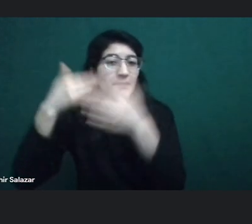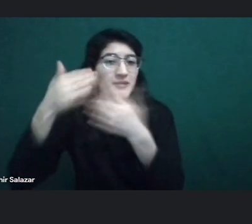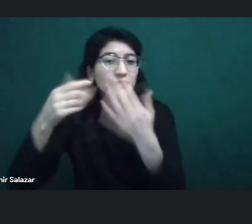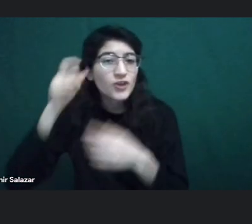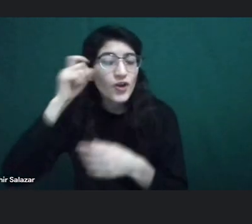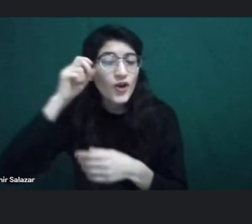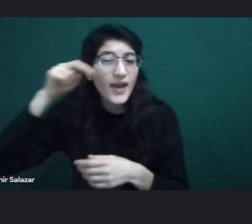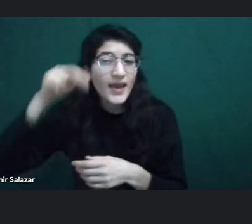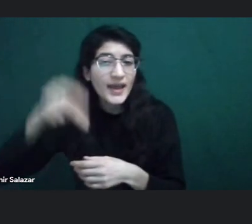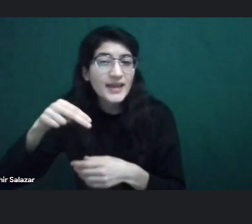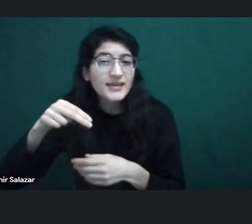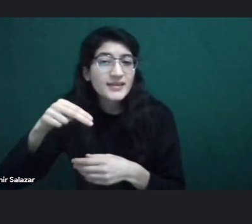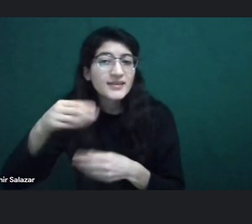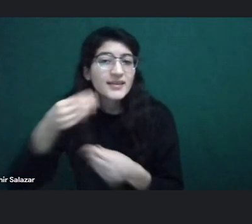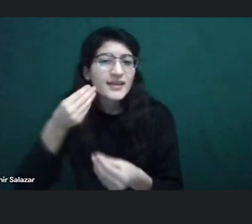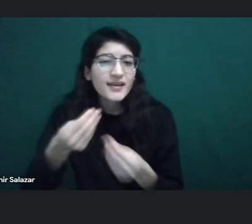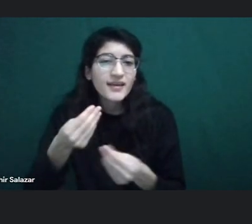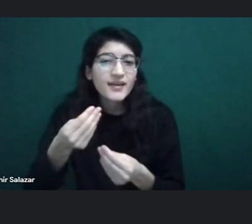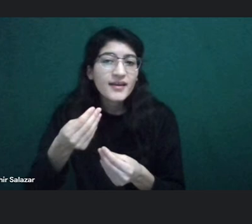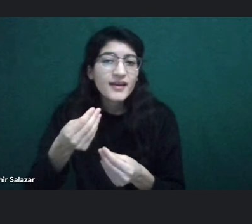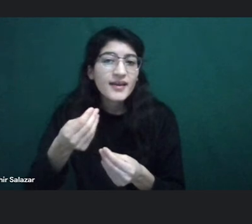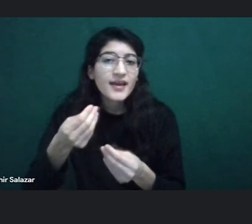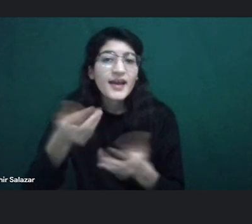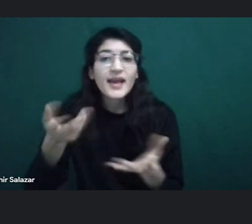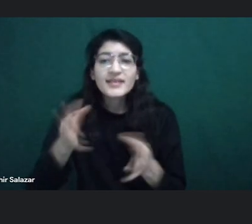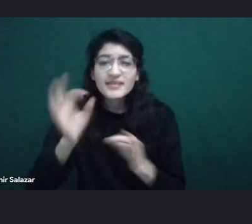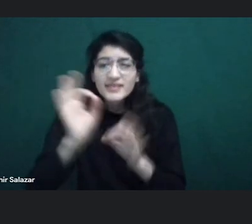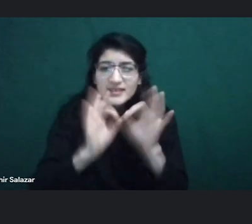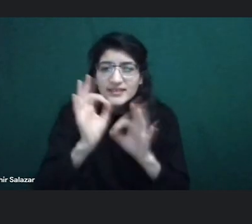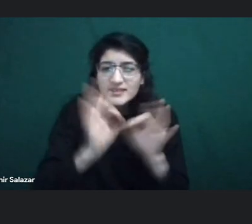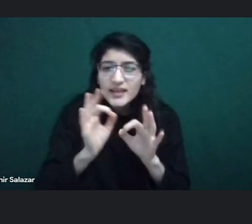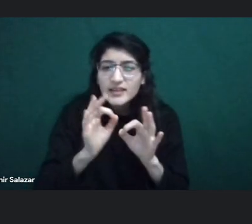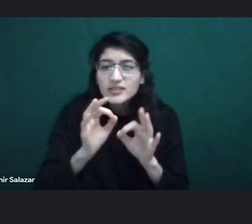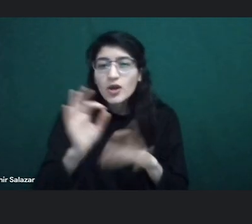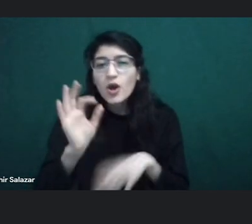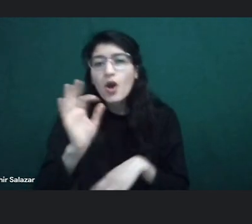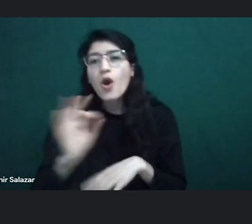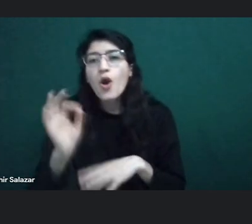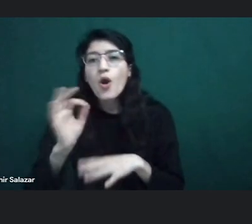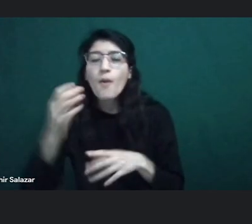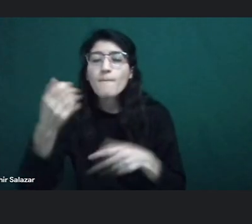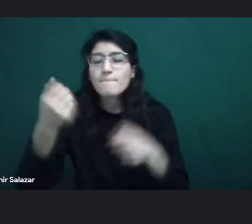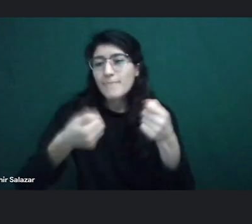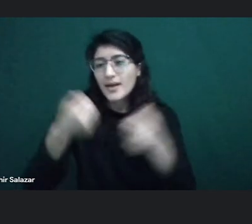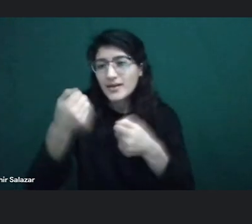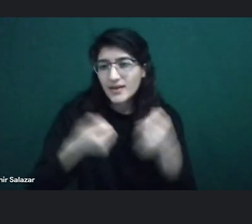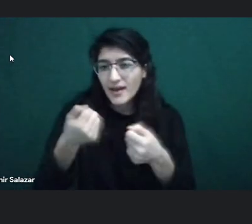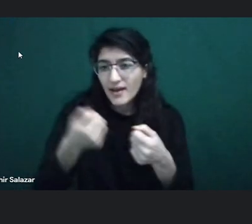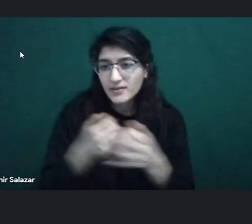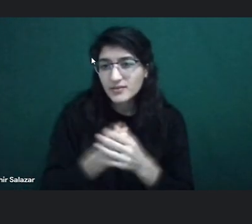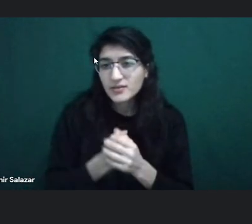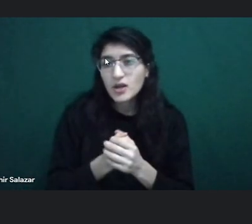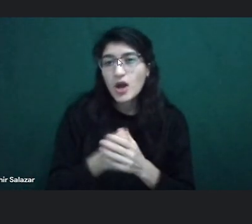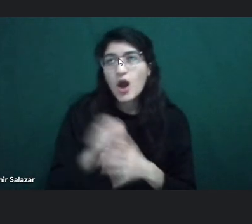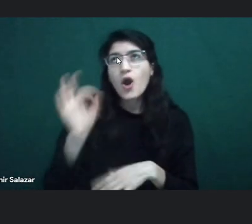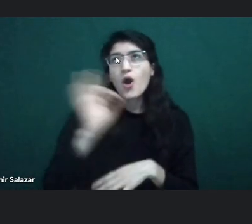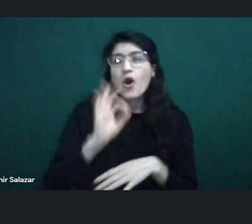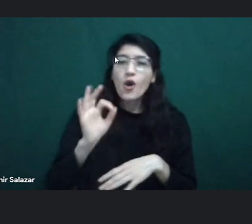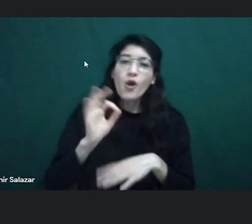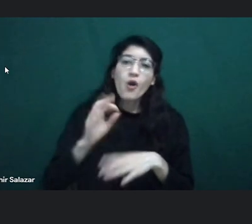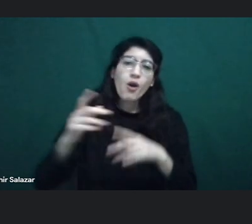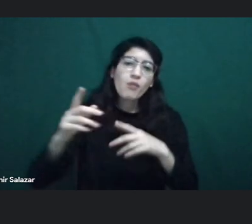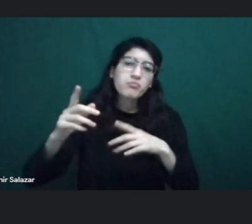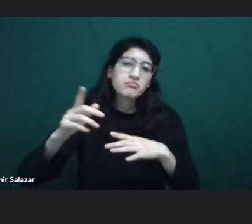manejar. ¿Sí? O en vez de manejar, de gestionar, podría ser. ¿Sí? Entonces puede